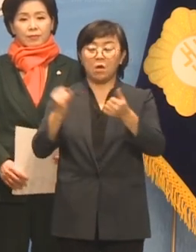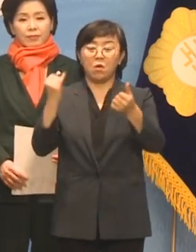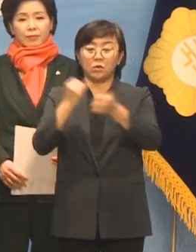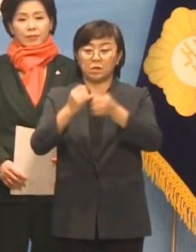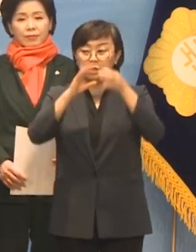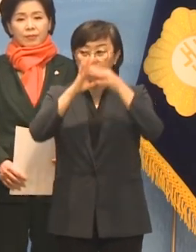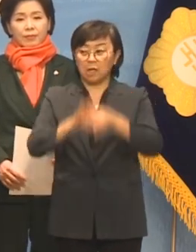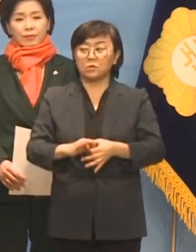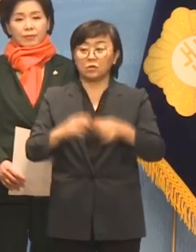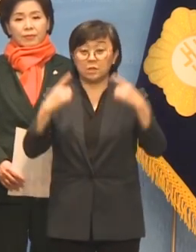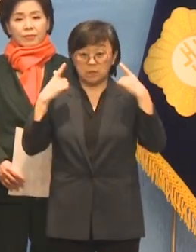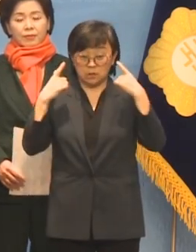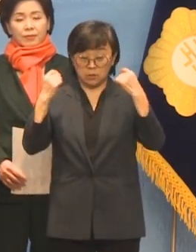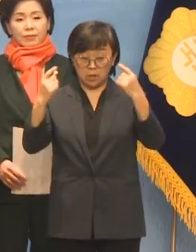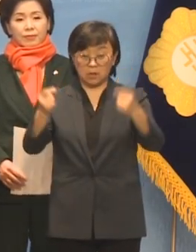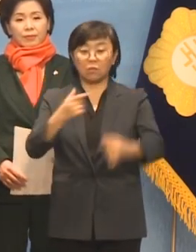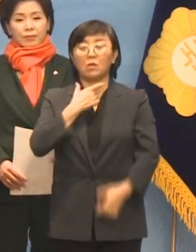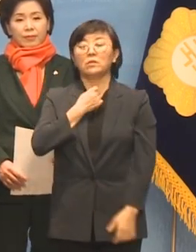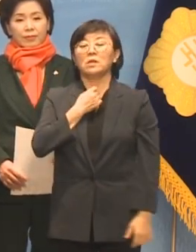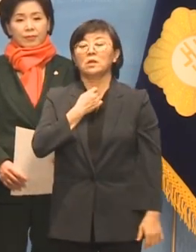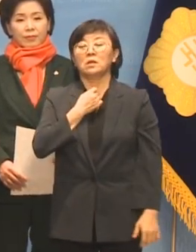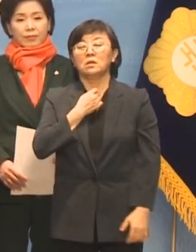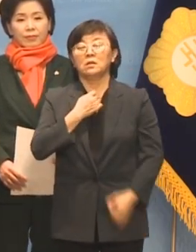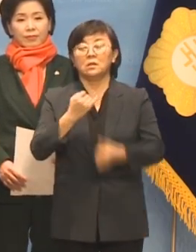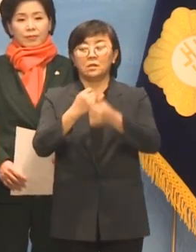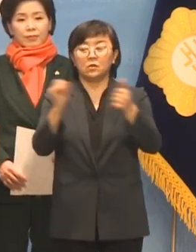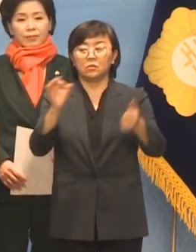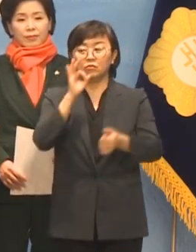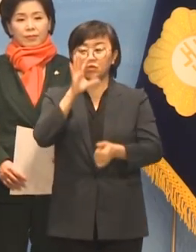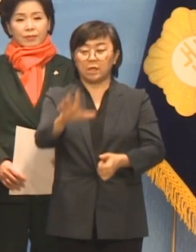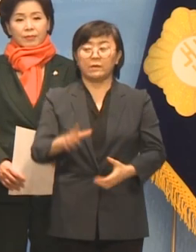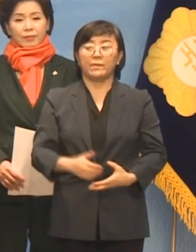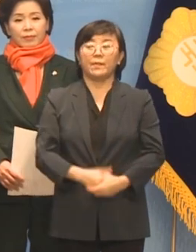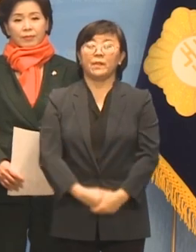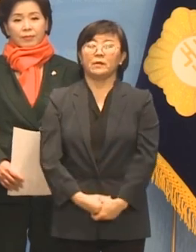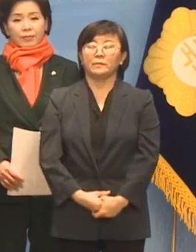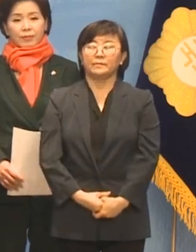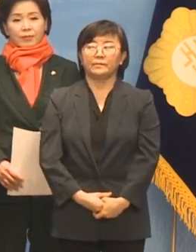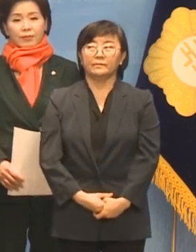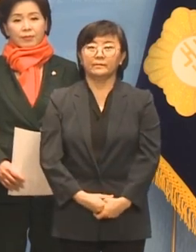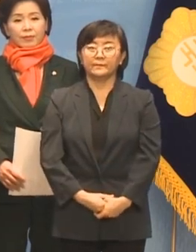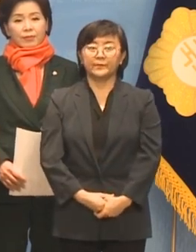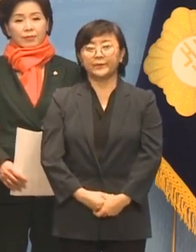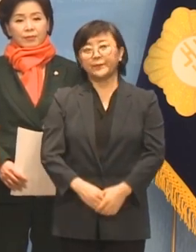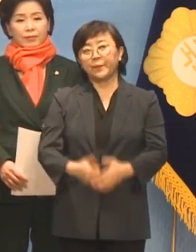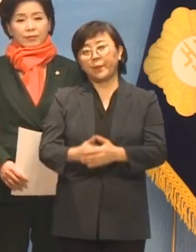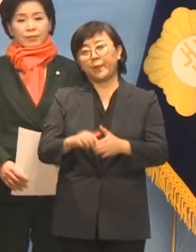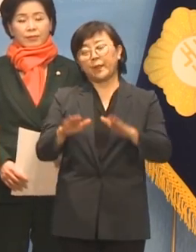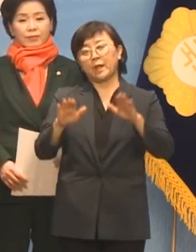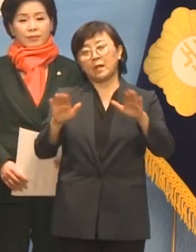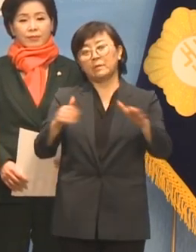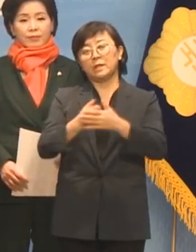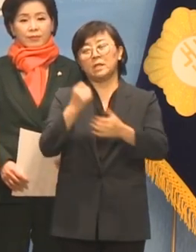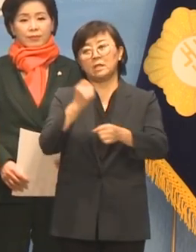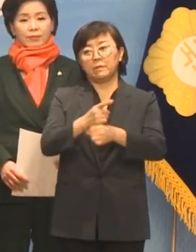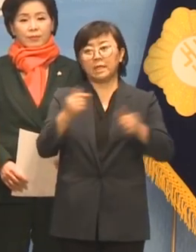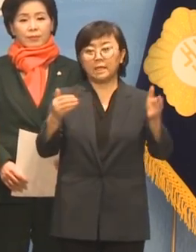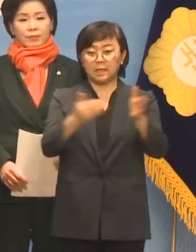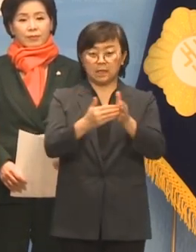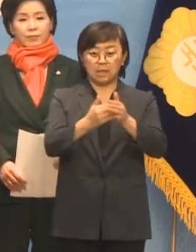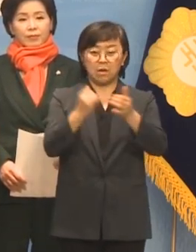계속 지속하고자 하는 경우 이혼이 불가능합니다. 사실상으로는 이미